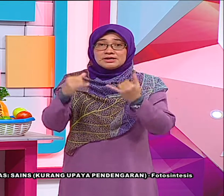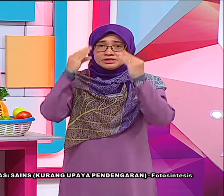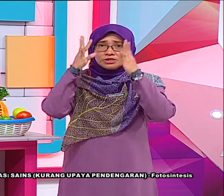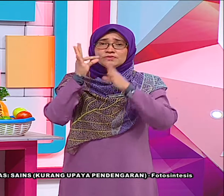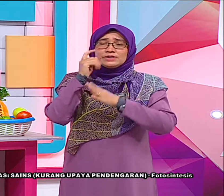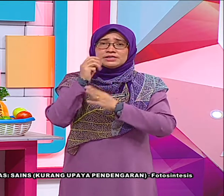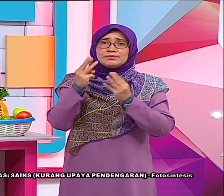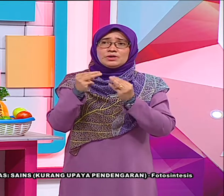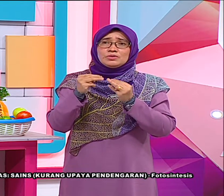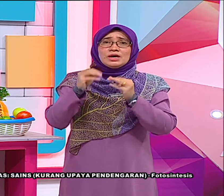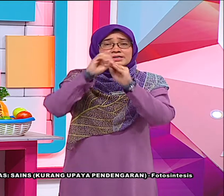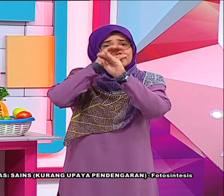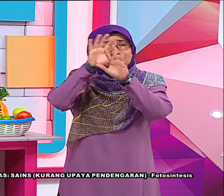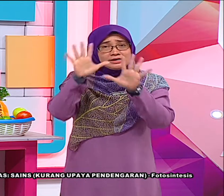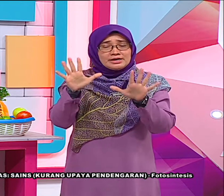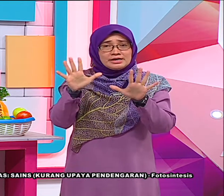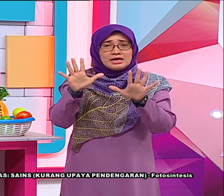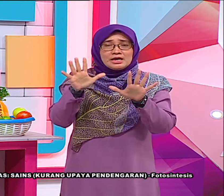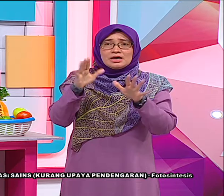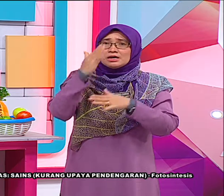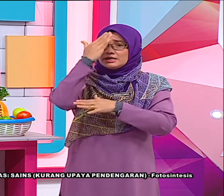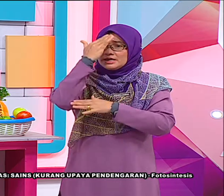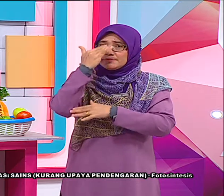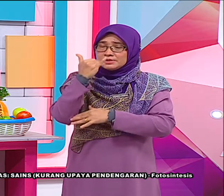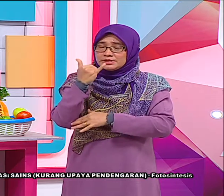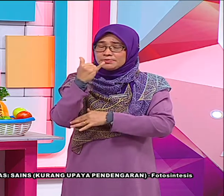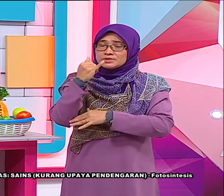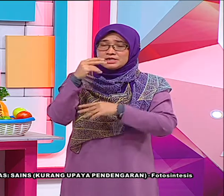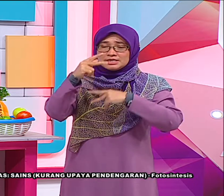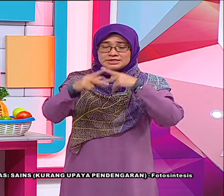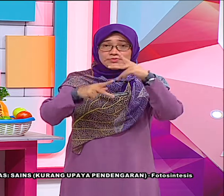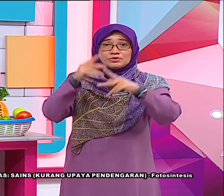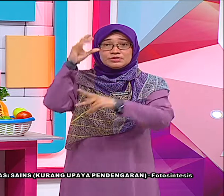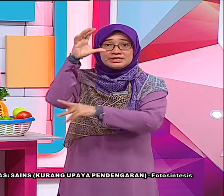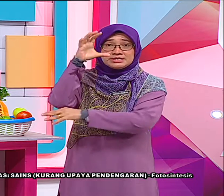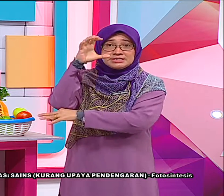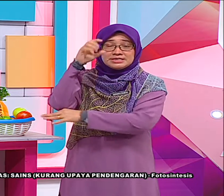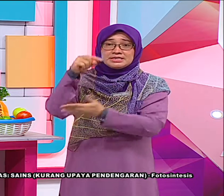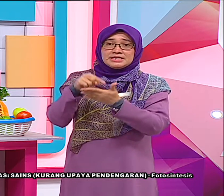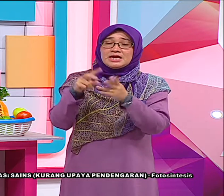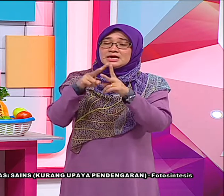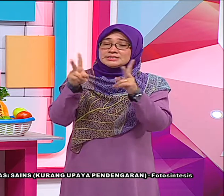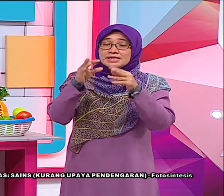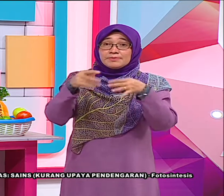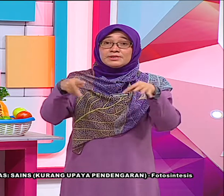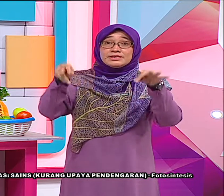sekarang chegu Fatin mau turunkan a Kenapa proses fotosintesis ini sangat penting